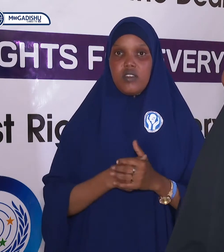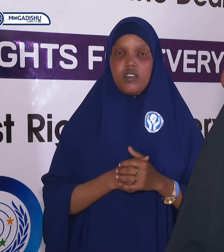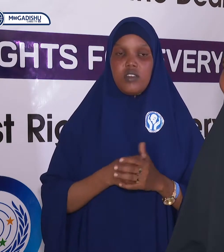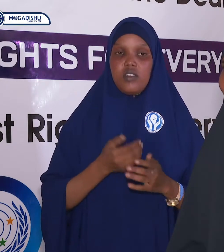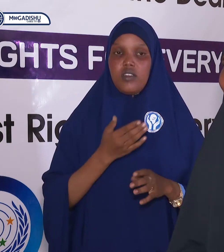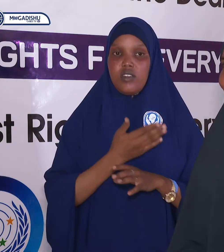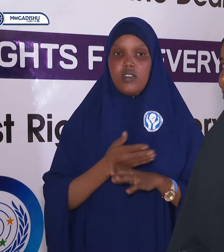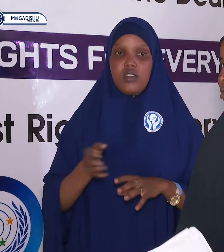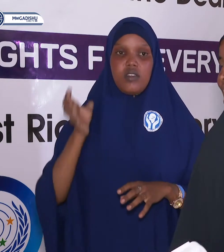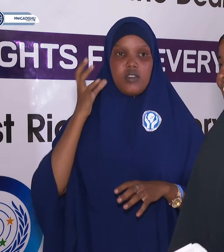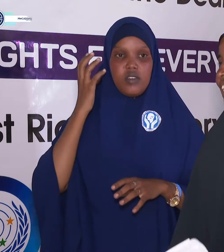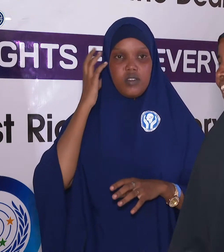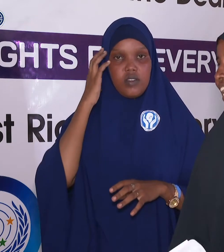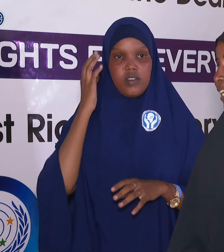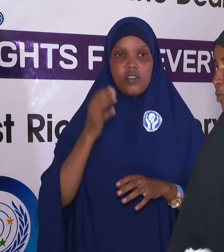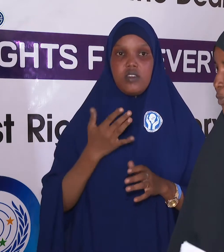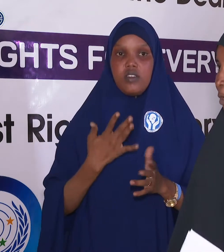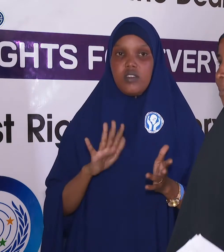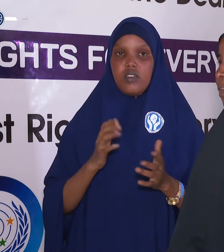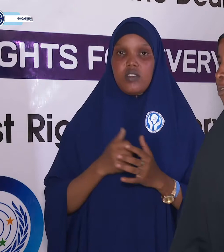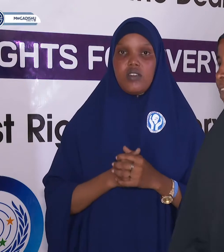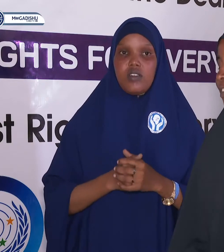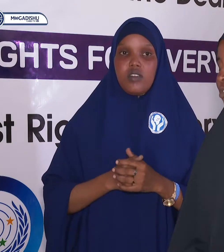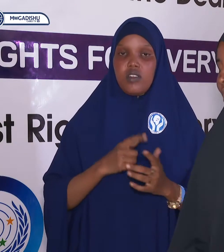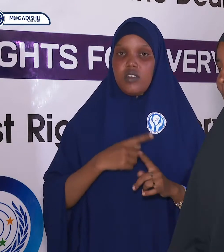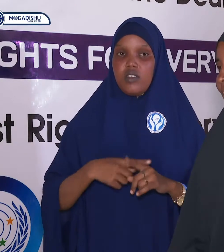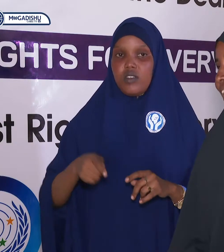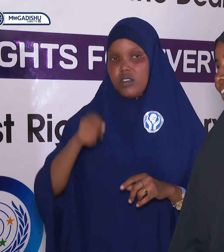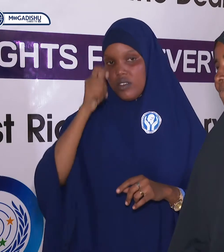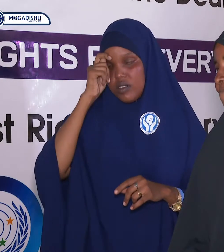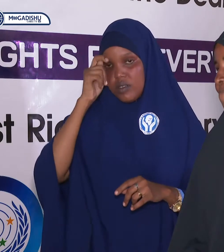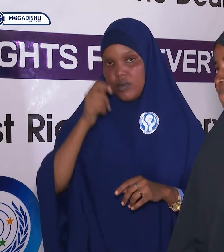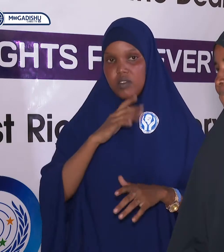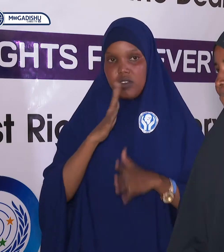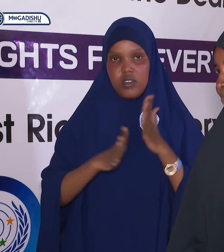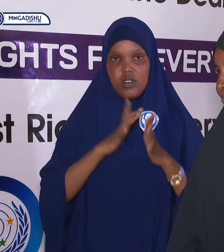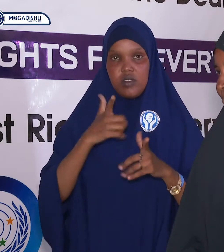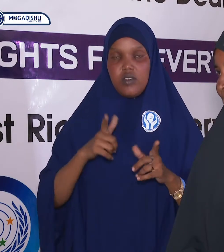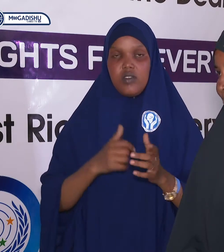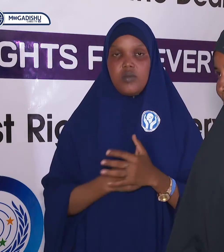ley yihiin kuwa maqalkooda caadi yahay laakiin ku tababarno luqad suul dhabaala.